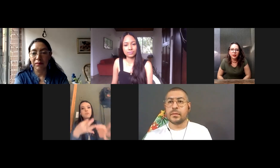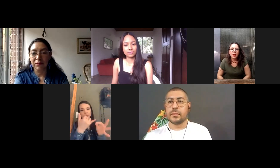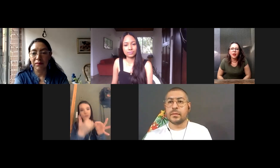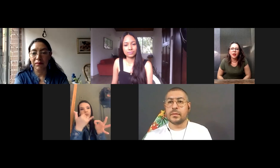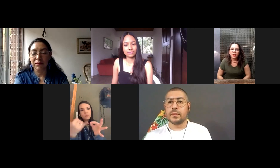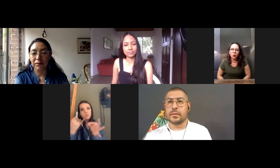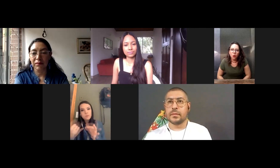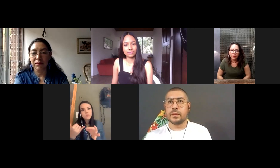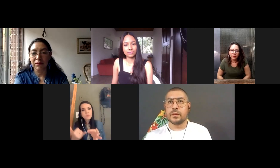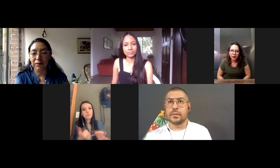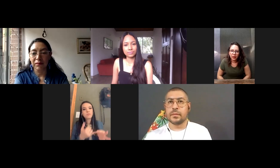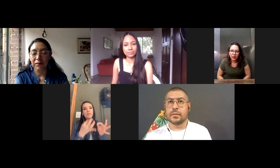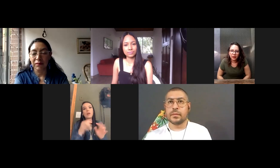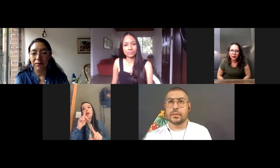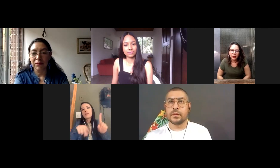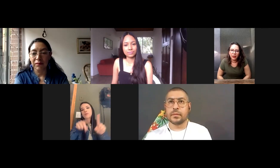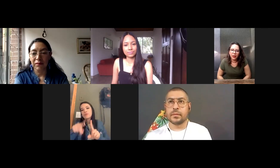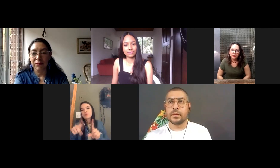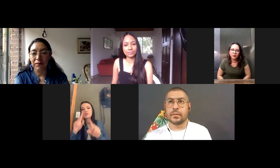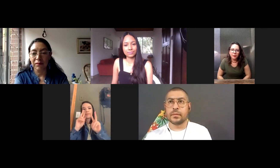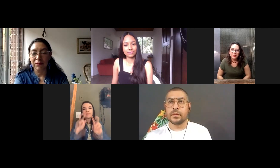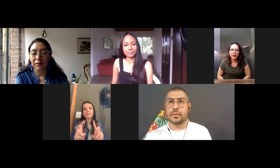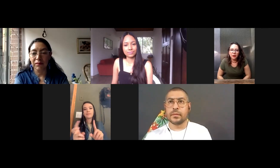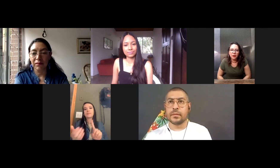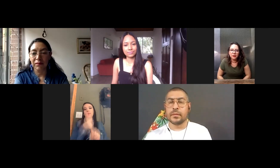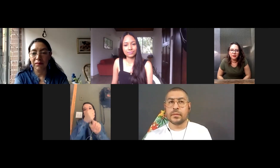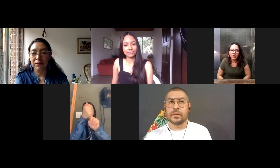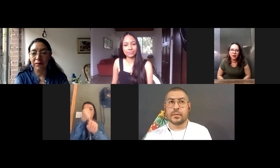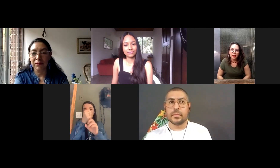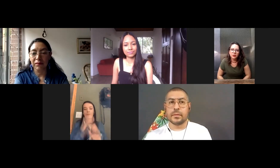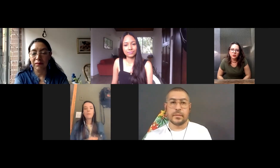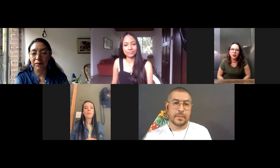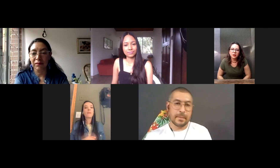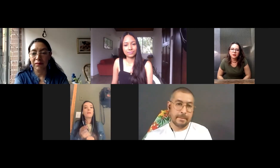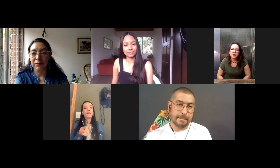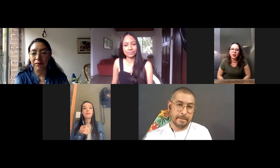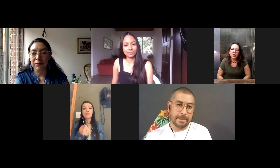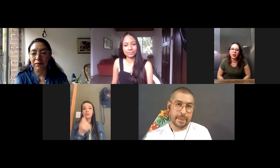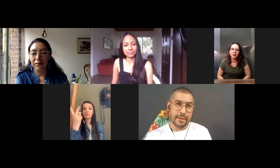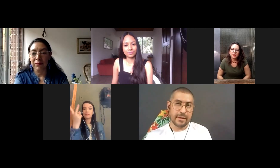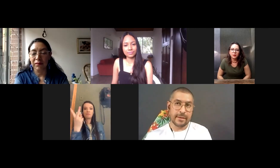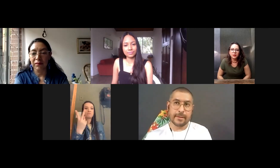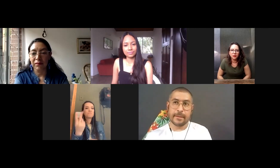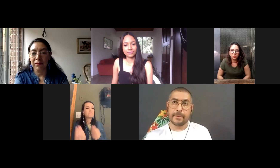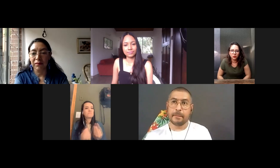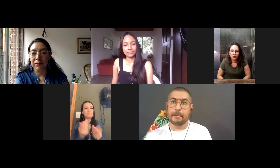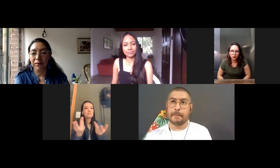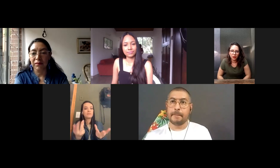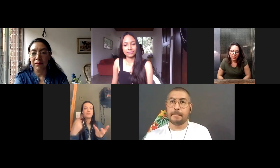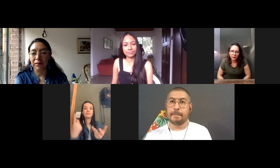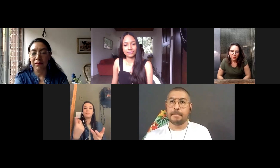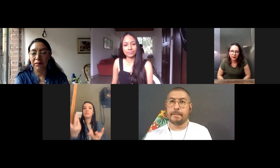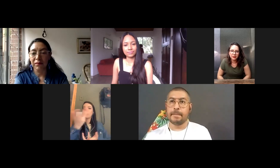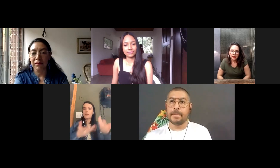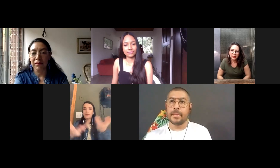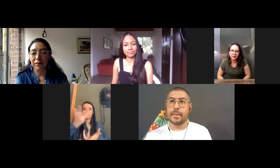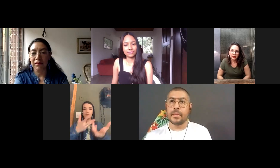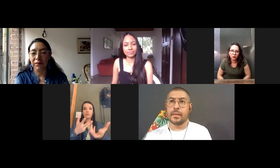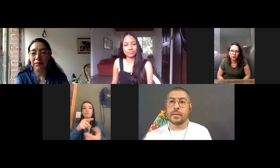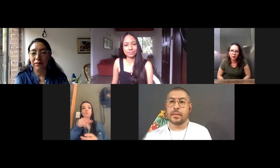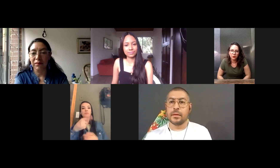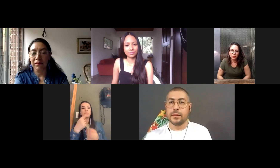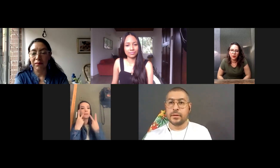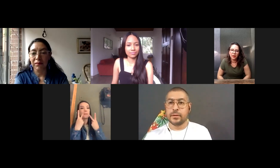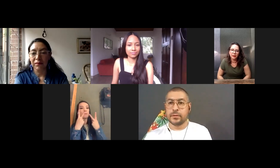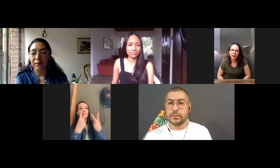verdad no habían, se pensaba que no existían esas investigaciones cuando realmente sí las hay.